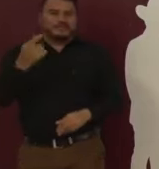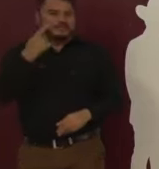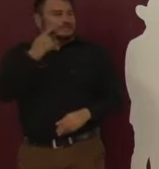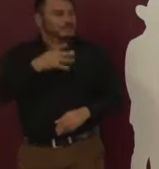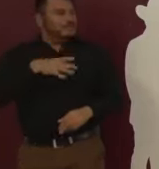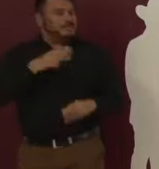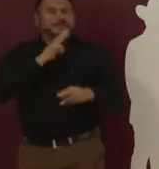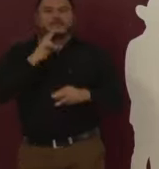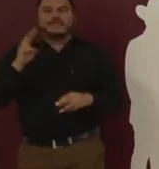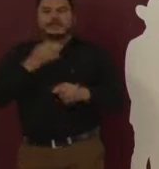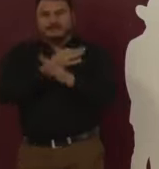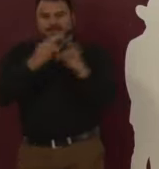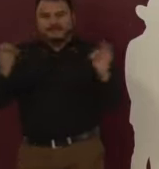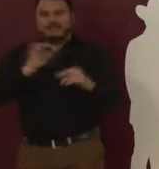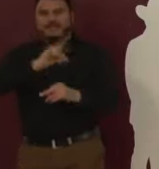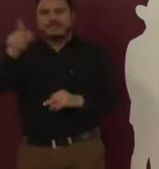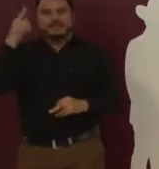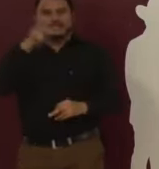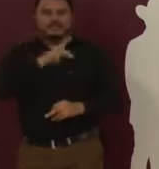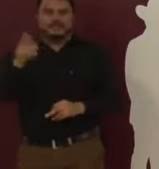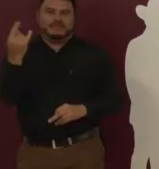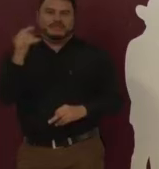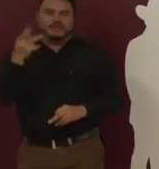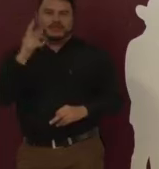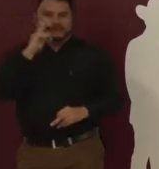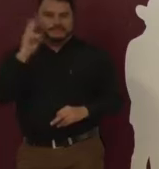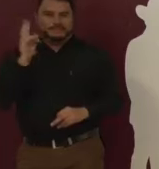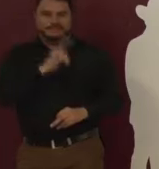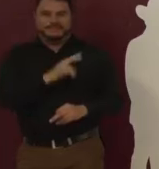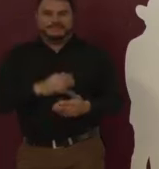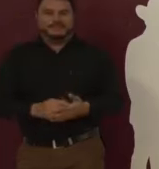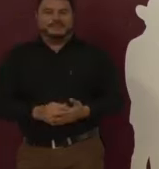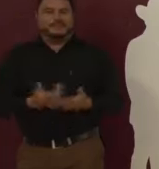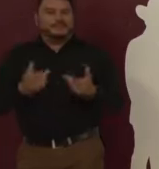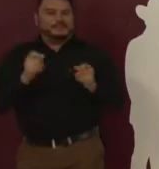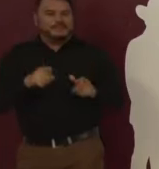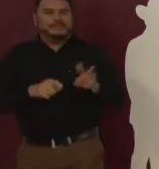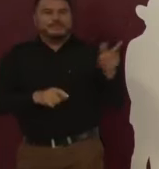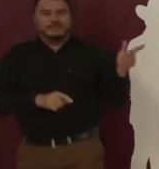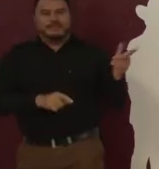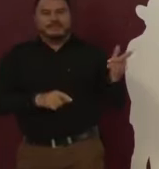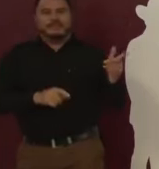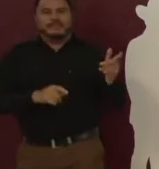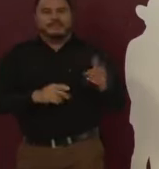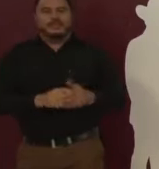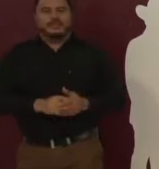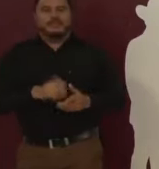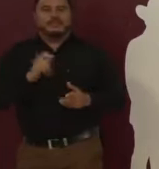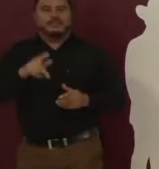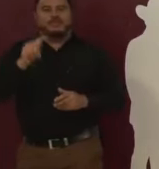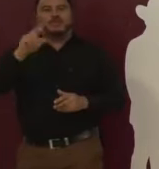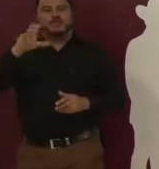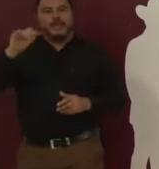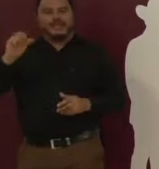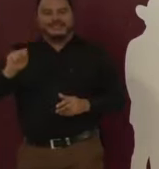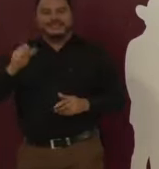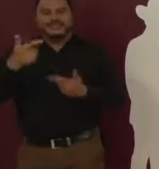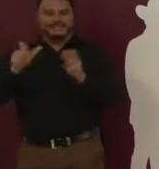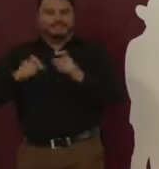tiene un mensaje especial para todos los tijuanenses y que ha aceptado los Tucanes hacer